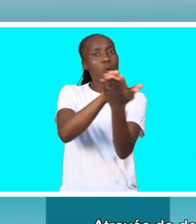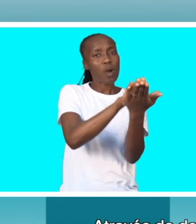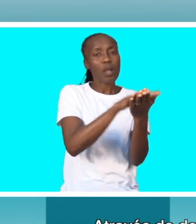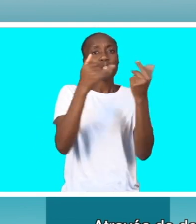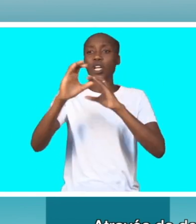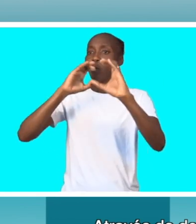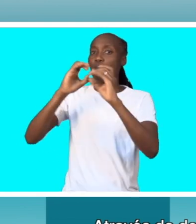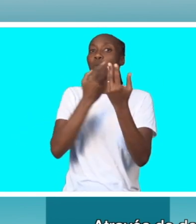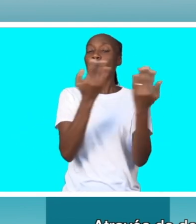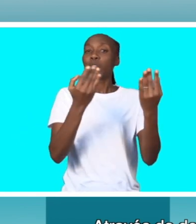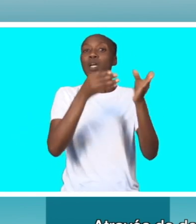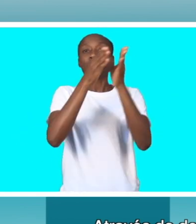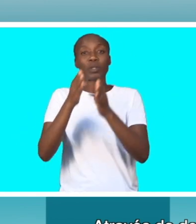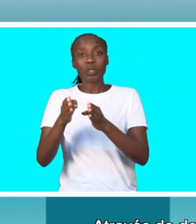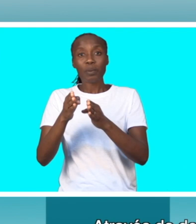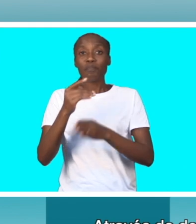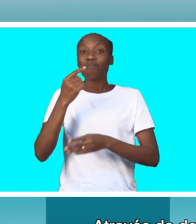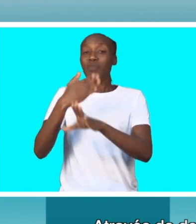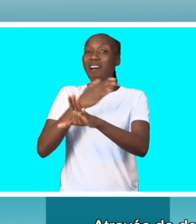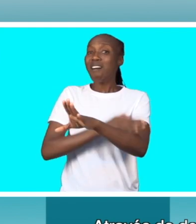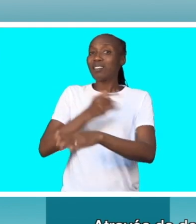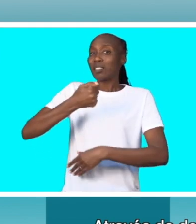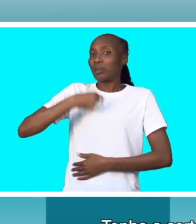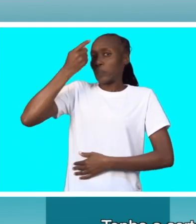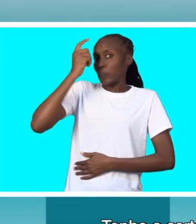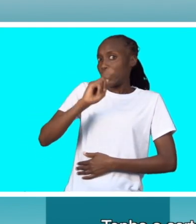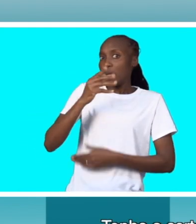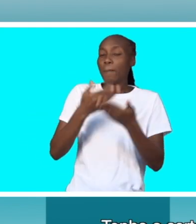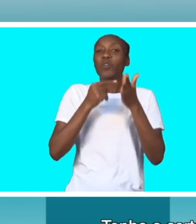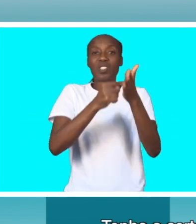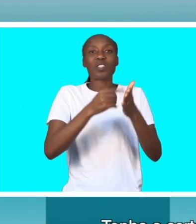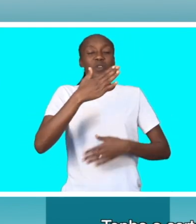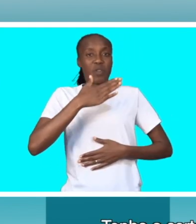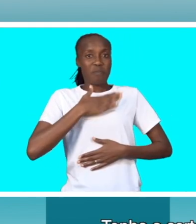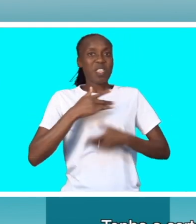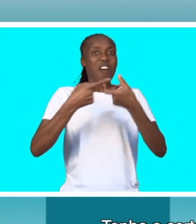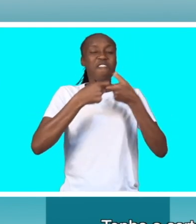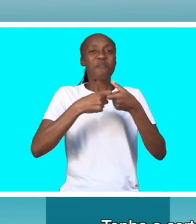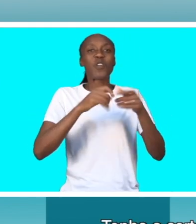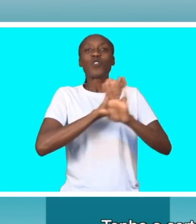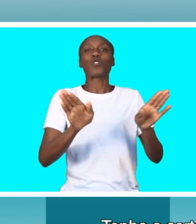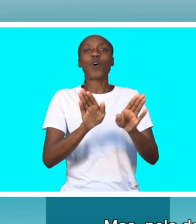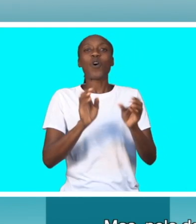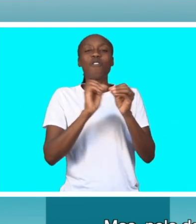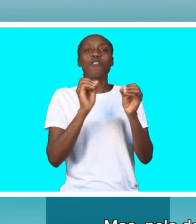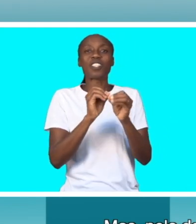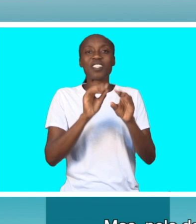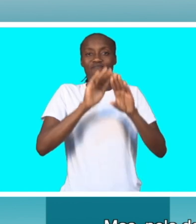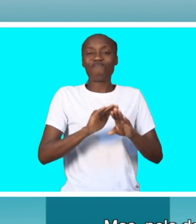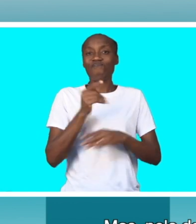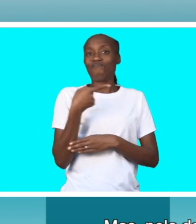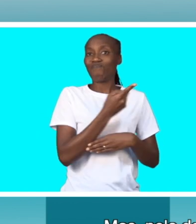me comuniquei Com muita gente Que eu não conhecia Eu tenho certeza Que se fosse por lazer Da minha própria família Eu não conheceria Mas